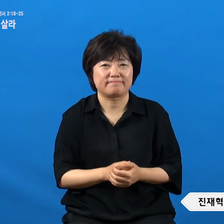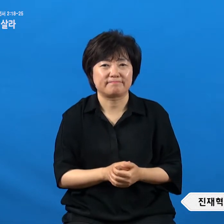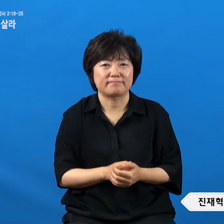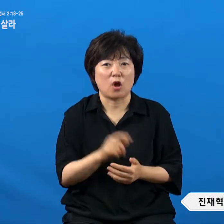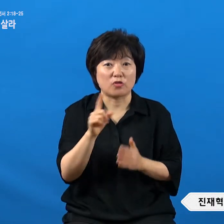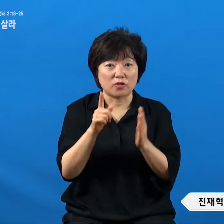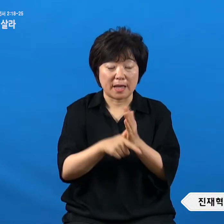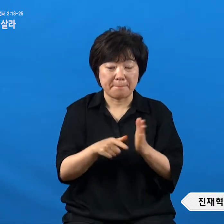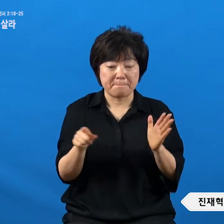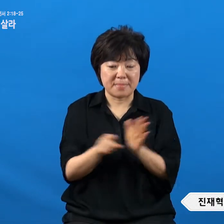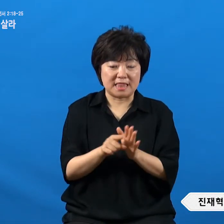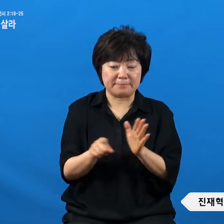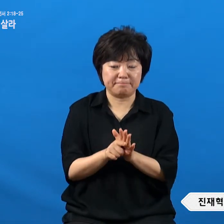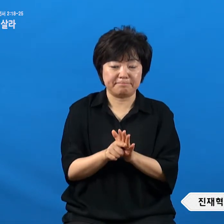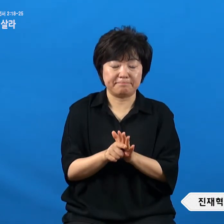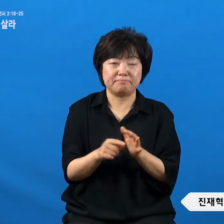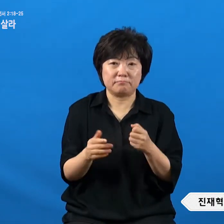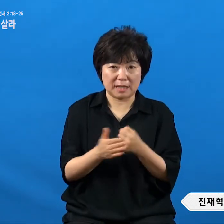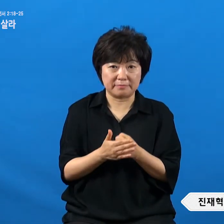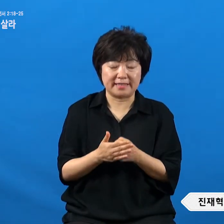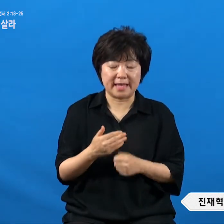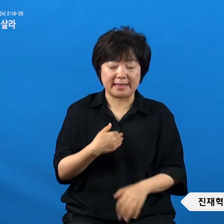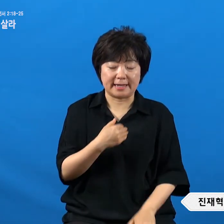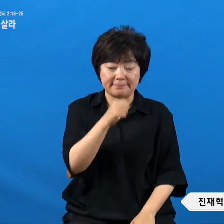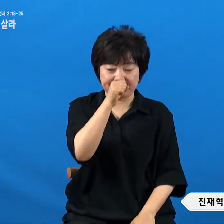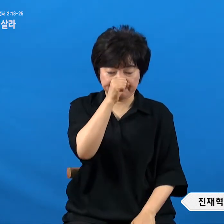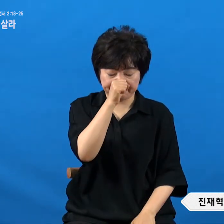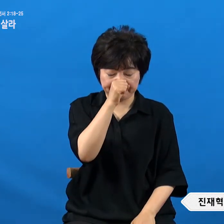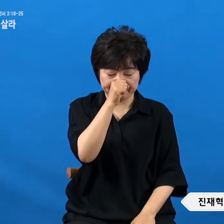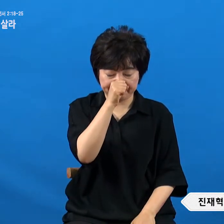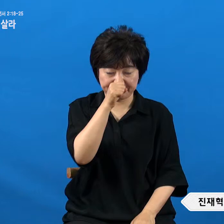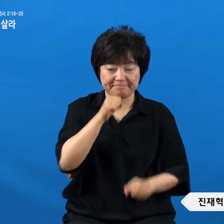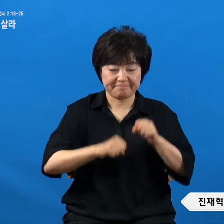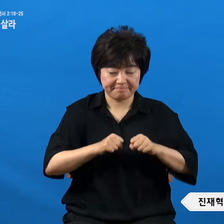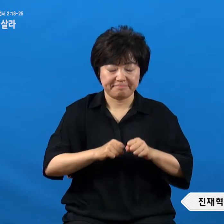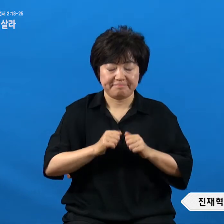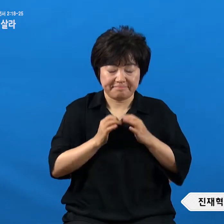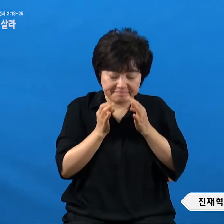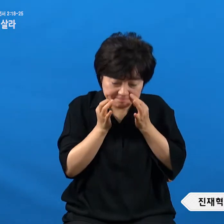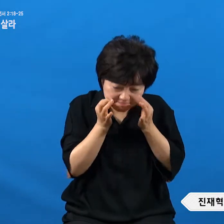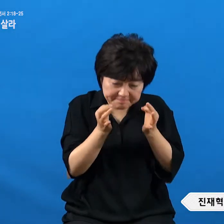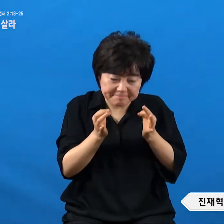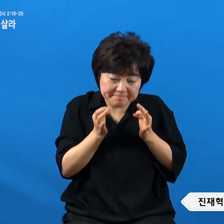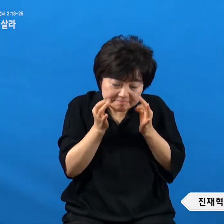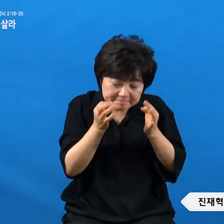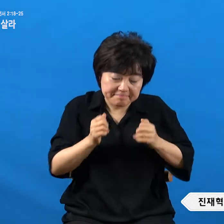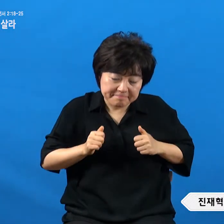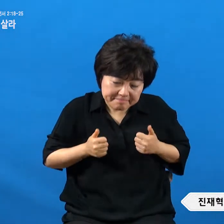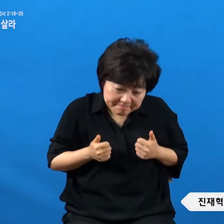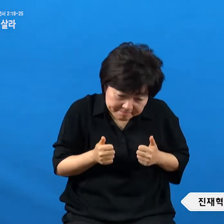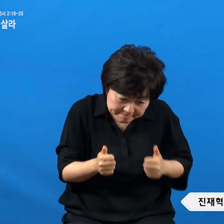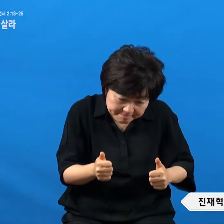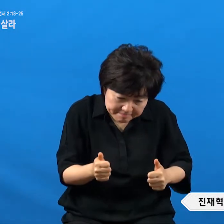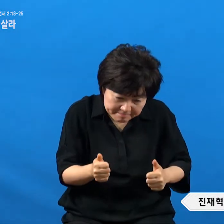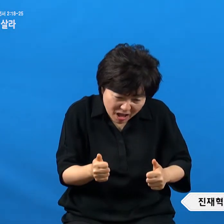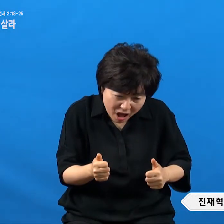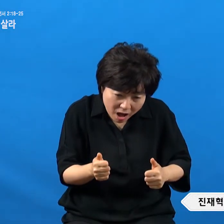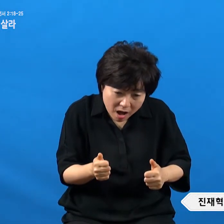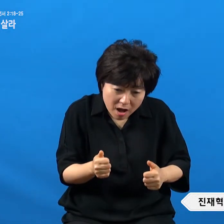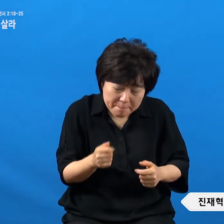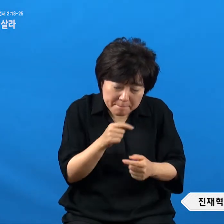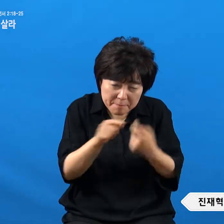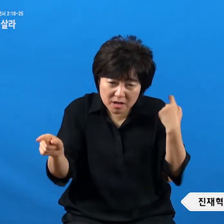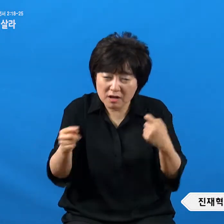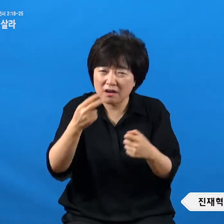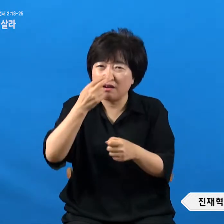있습니다. 때로는 믿음 때문에 선을 행함으로 성실하게 최선을 다함에도 불구하고